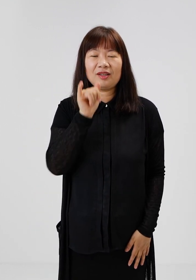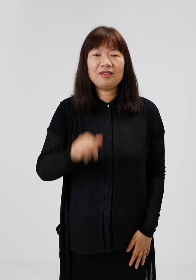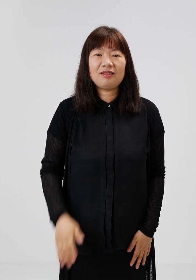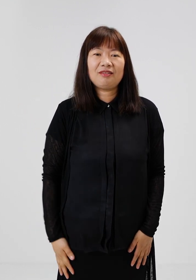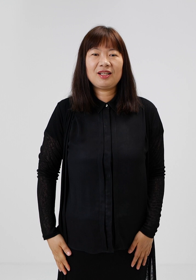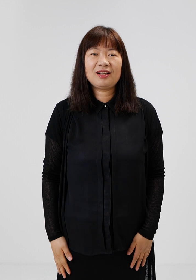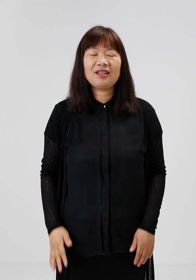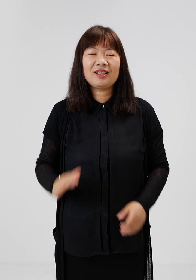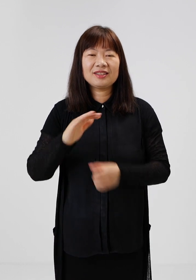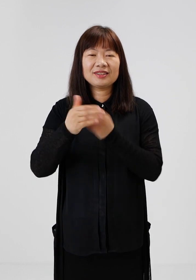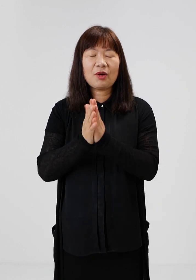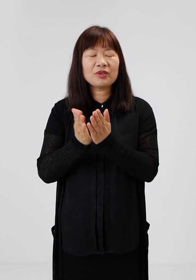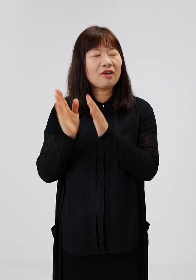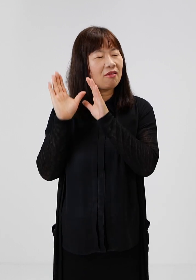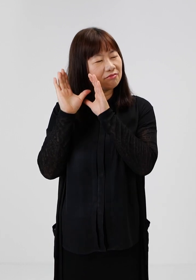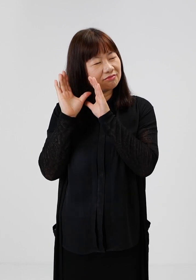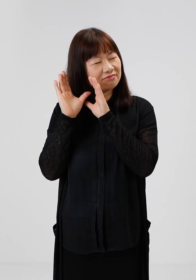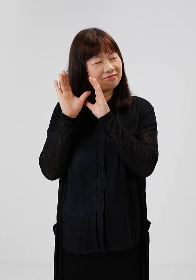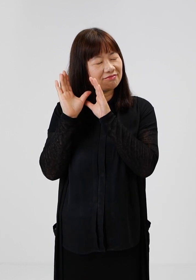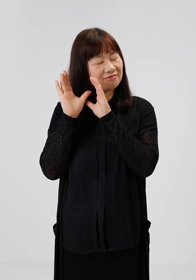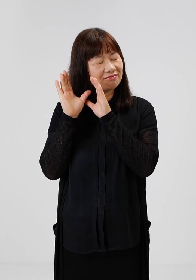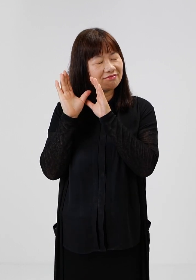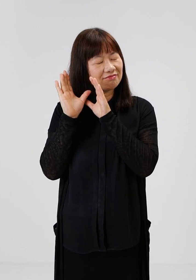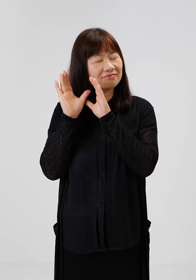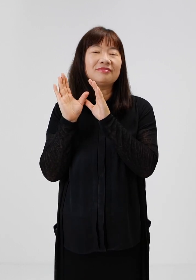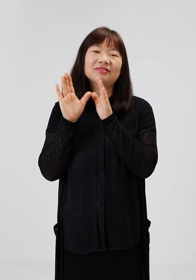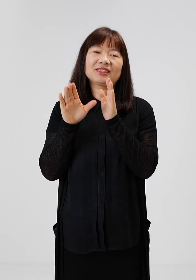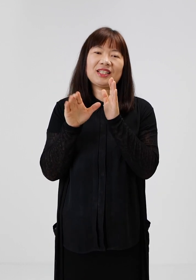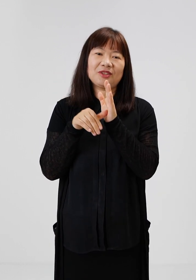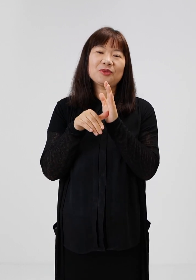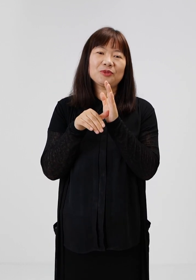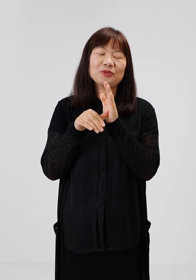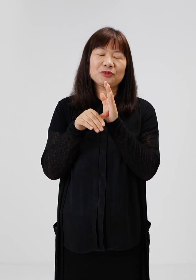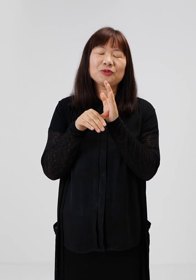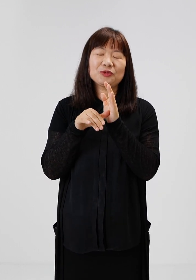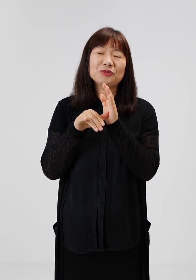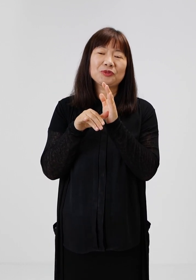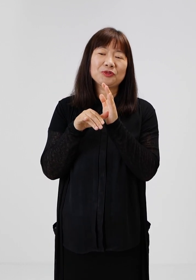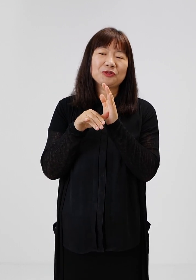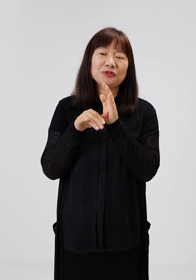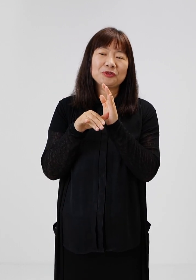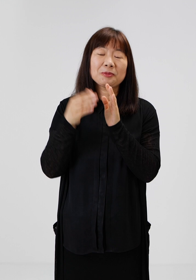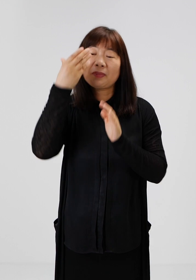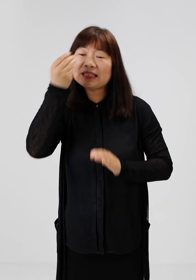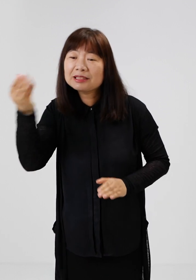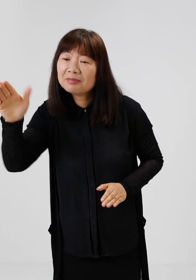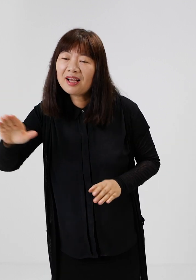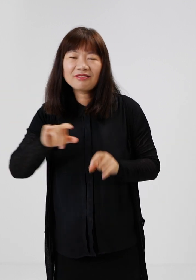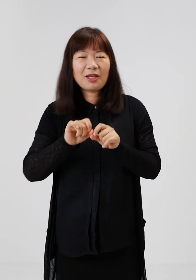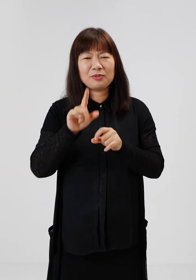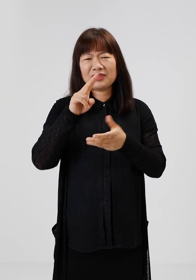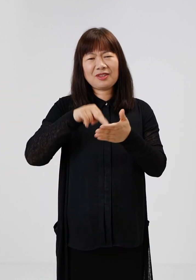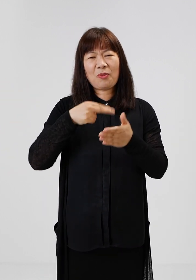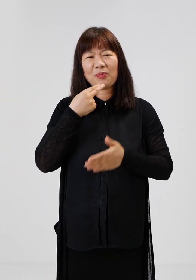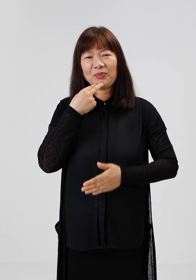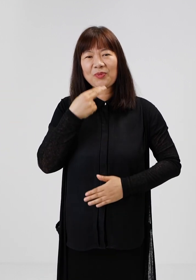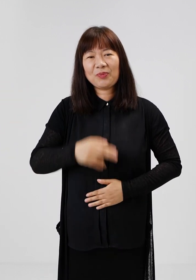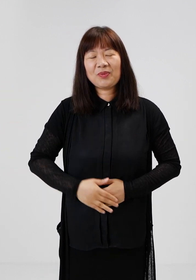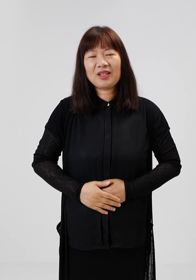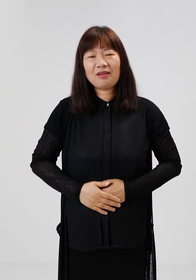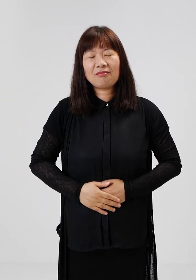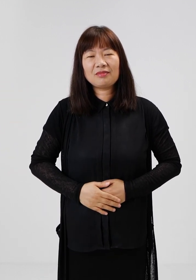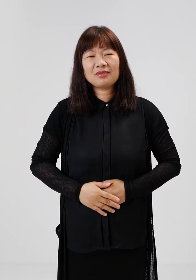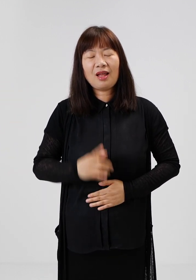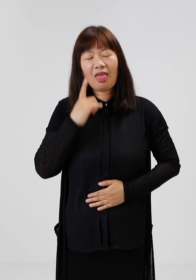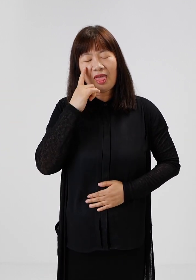보면 성경 듣고 있어요. 그런 경우도 있지만 대부분 잘 안 읽잖아요. 잠 안 올